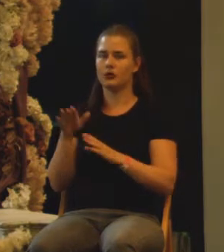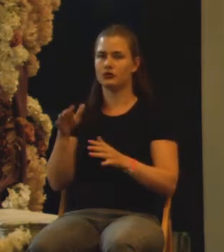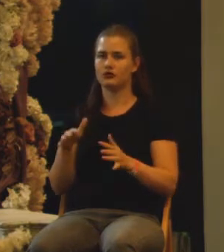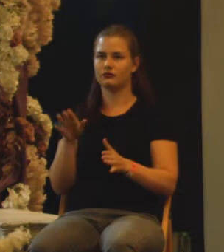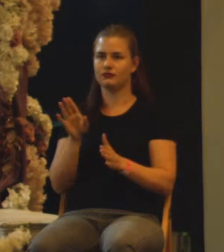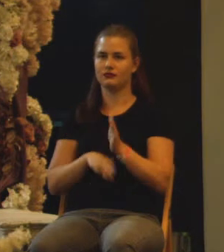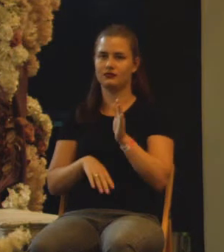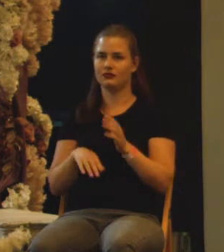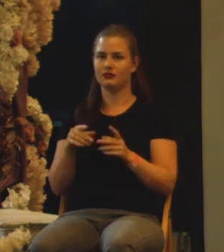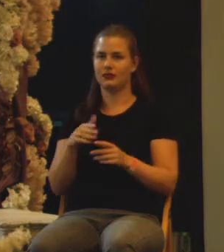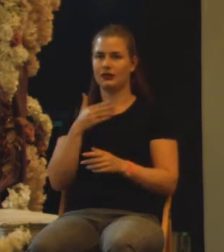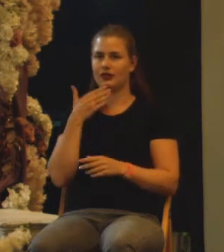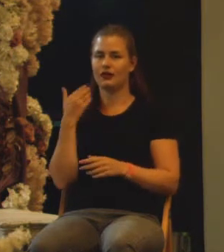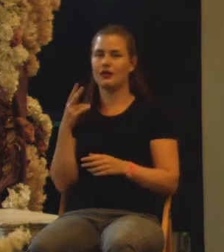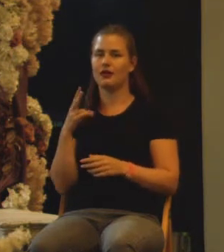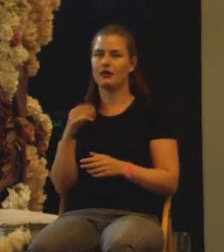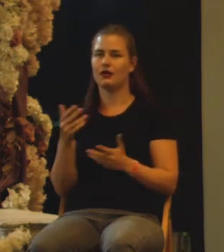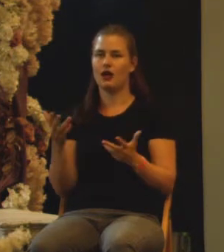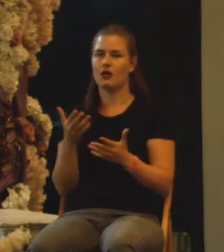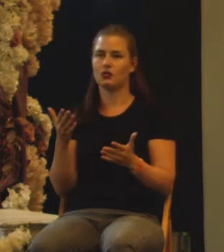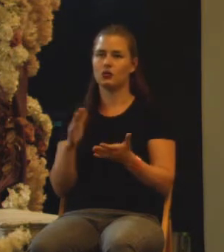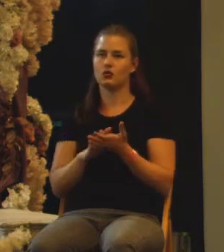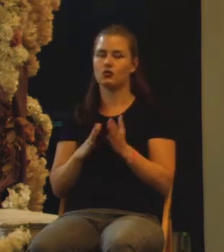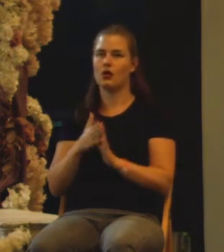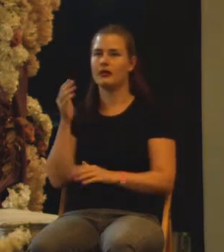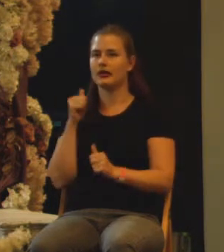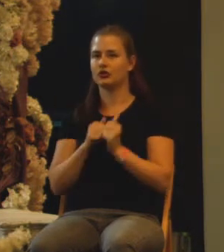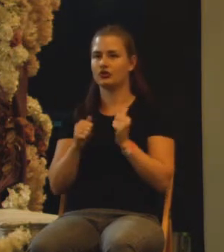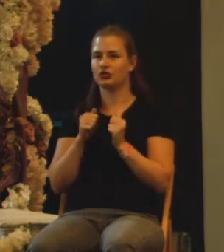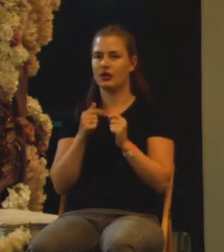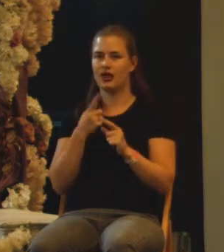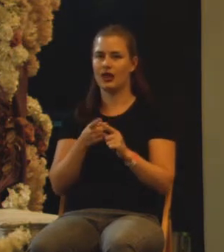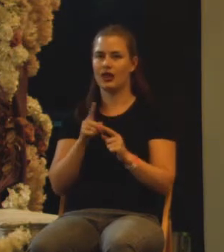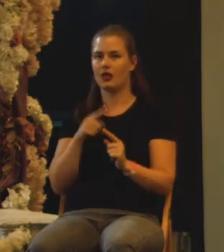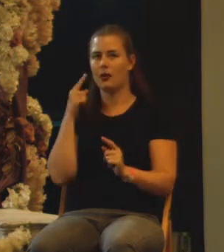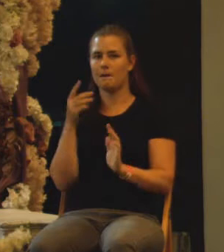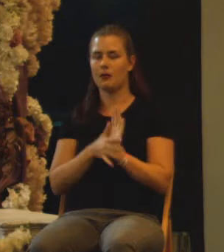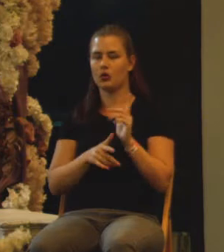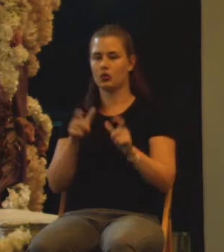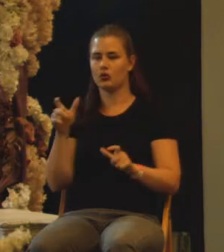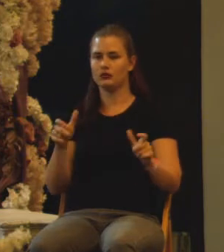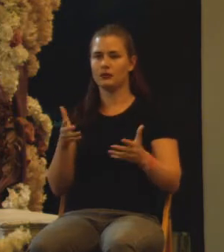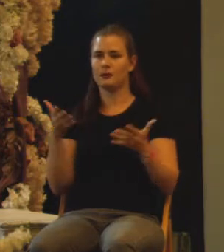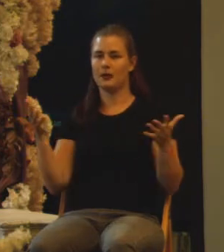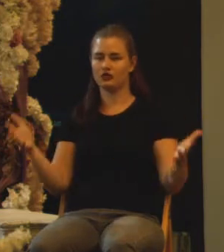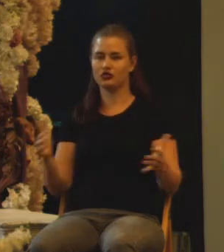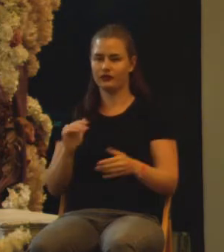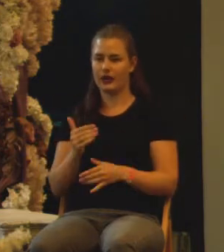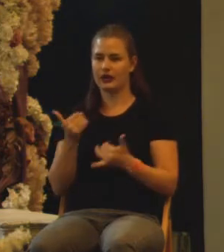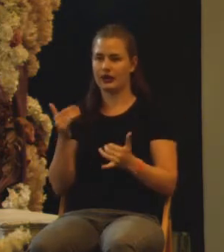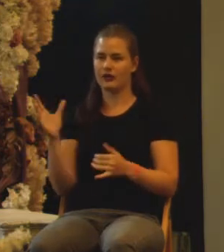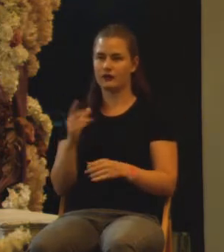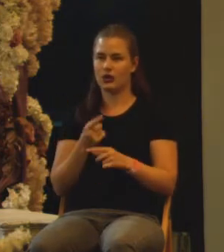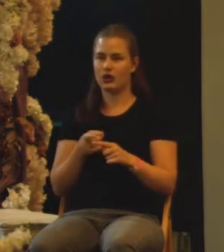Ну, то есть вот просто ни при каких условиях. Часто это поняли люди из больших корпораций. Они теперь все